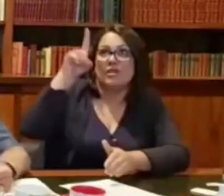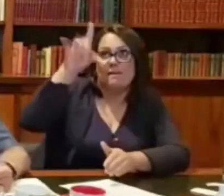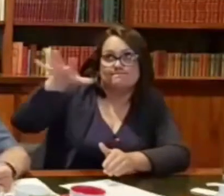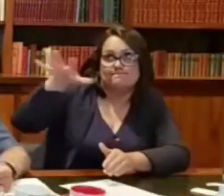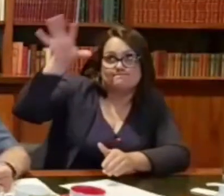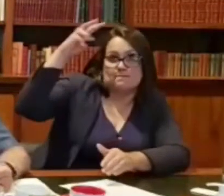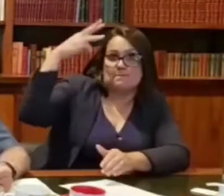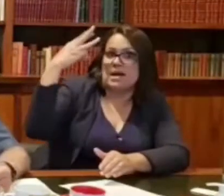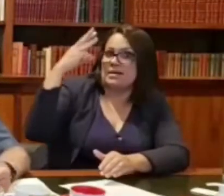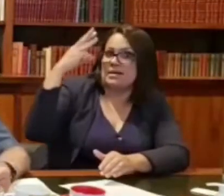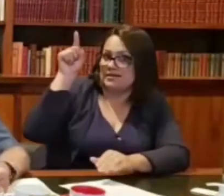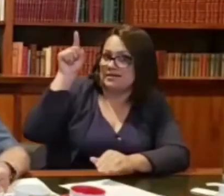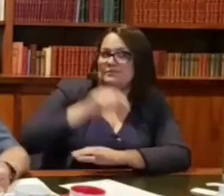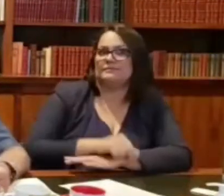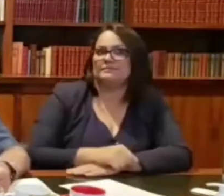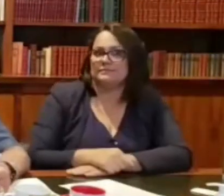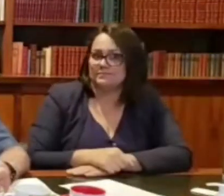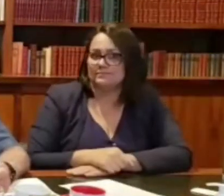MA